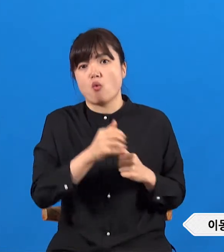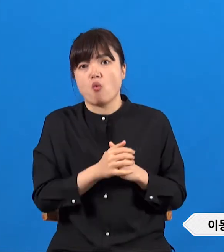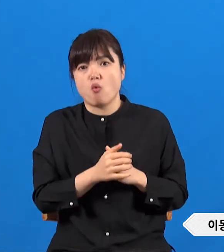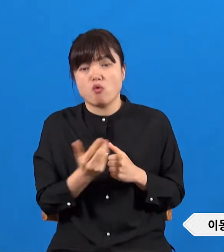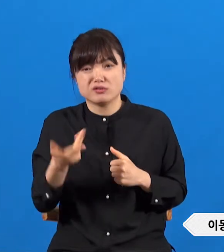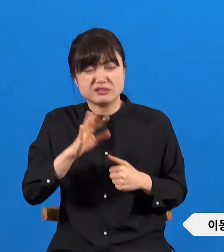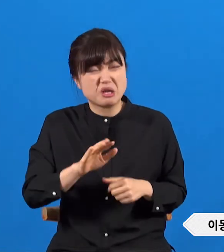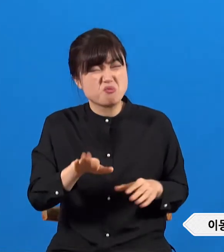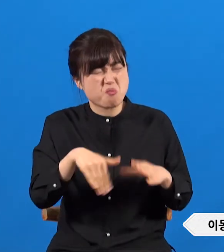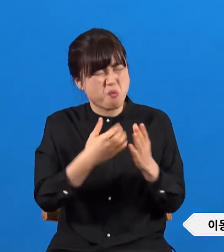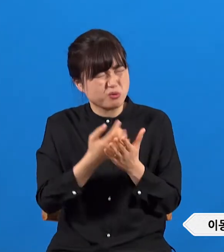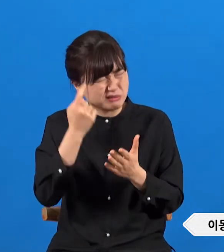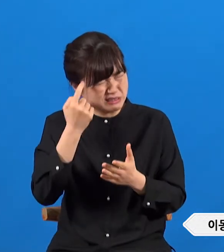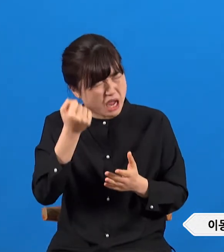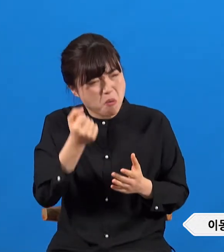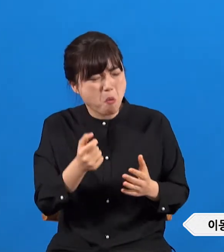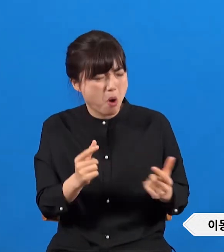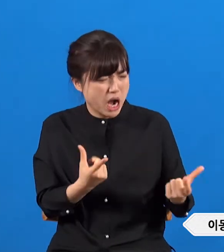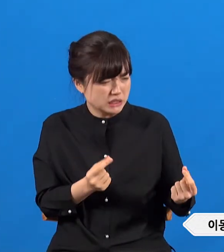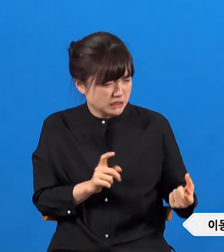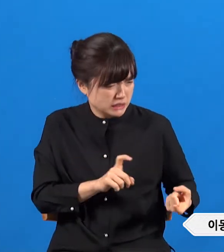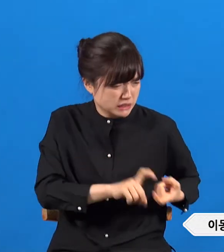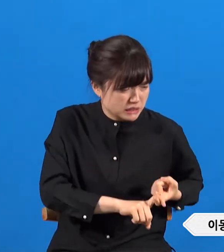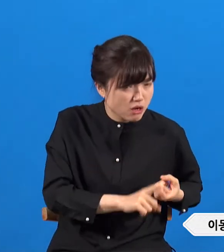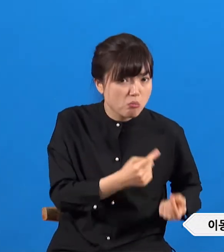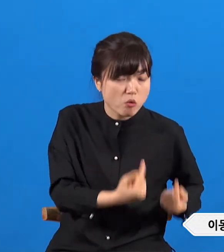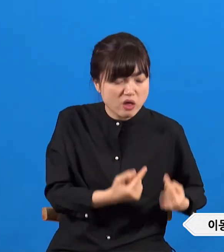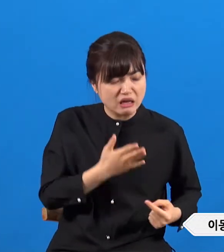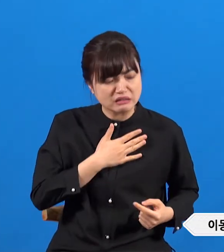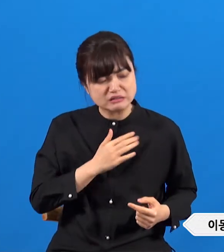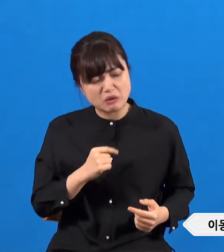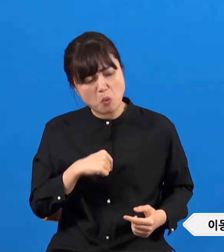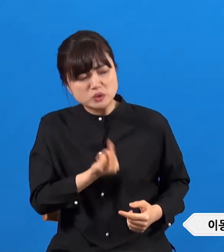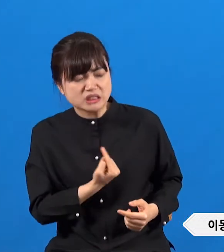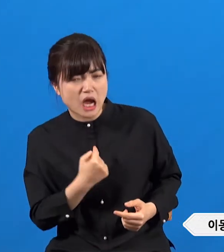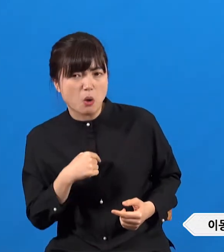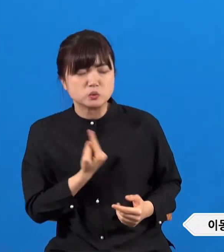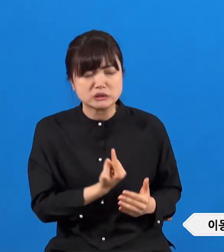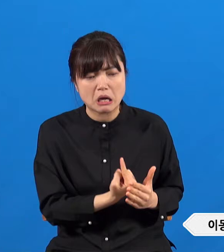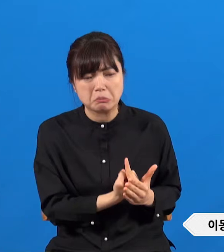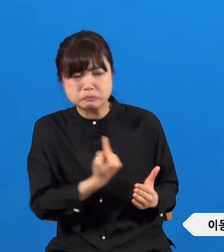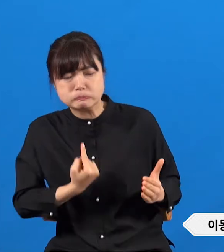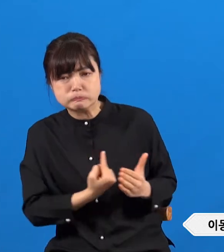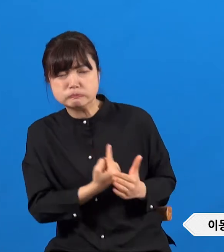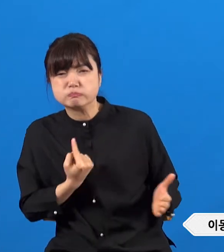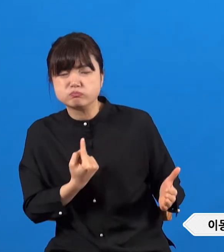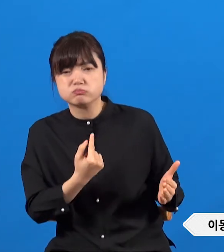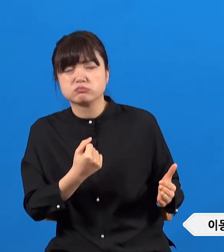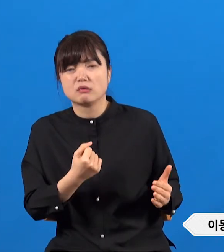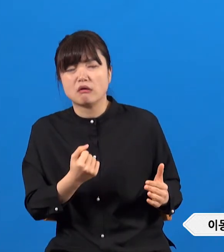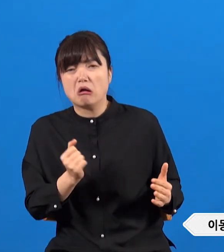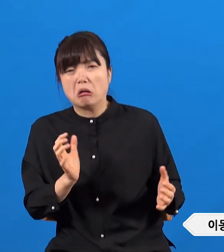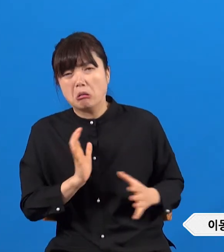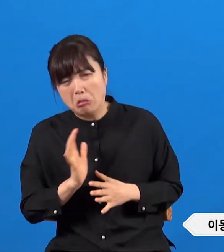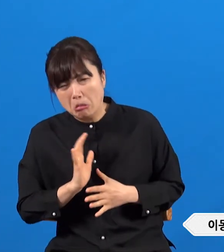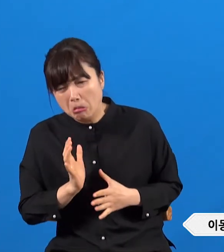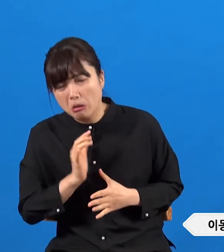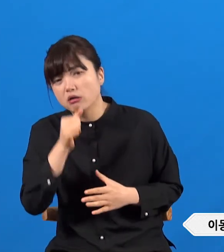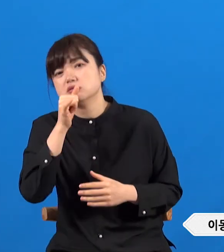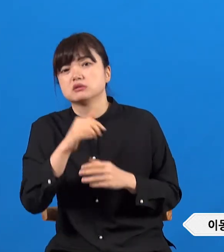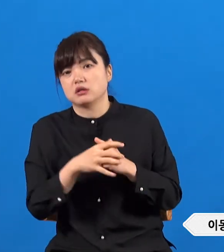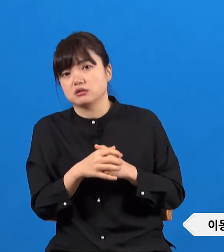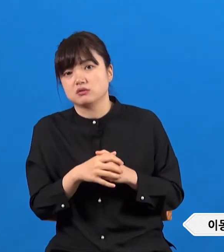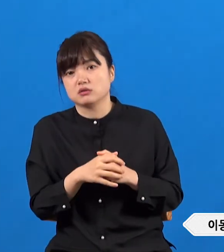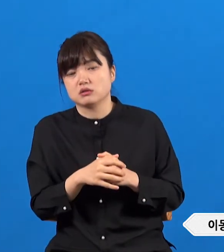그렇지만 우리 모두는 네트워킹 되지 못하고 홀로, 저마다 혼자서 이 두려움의 벽 앞에서 서 있다는